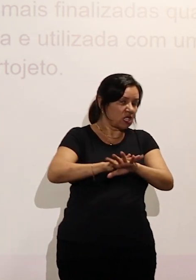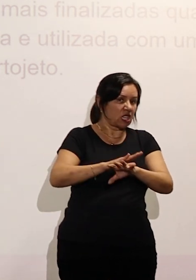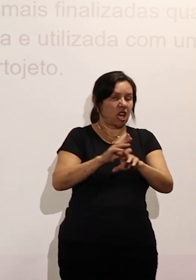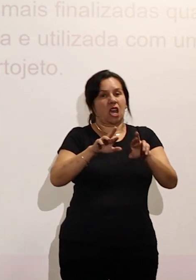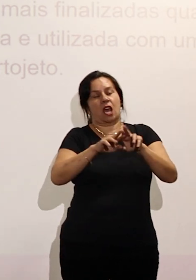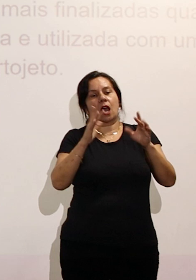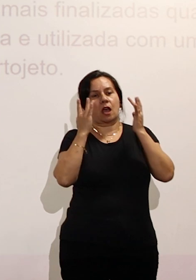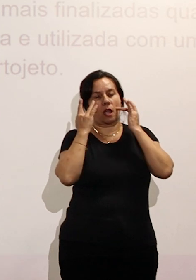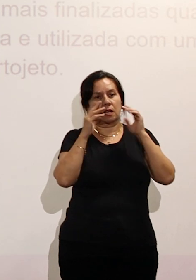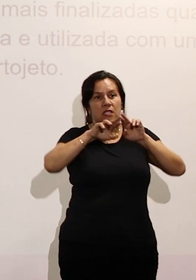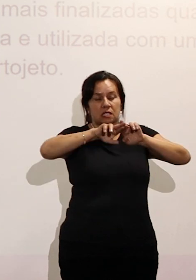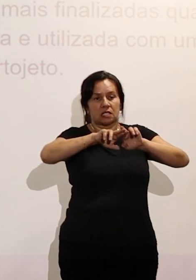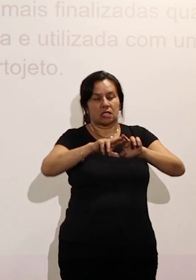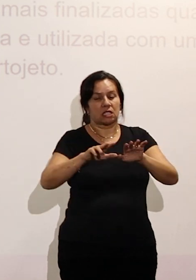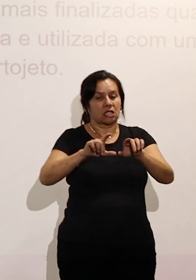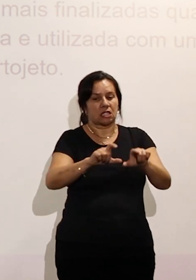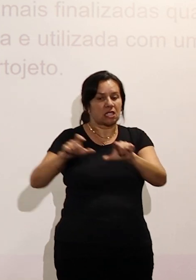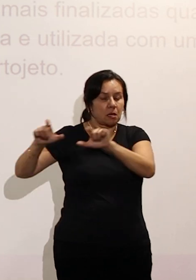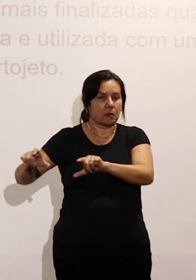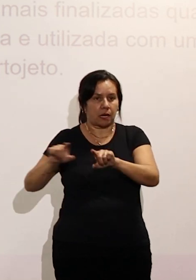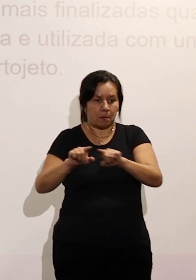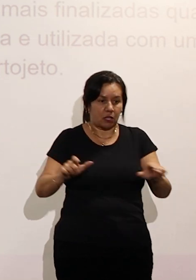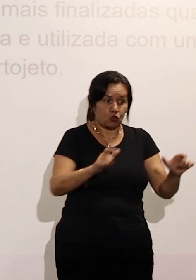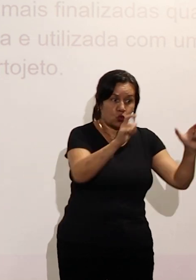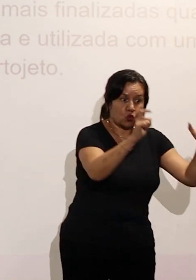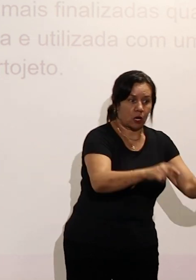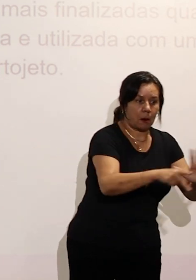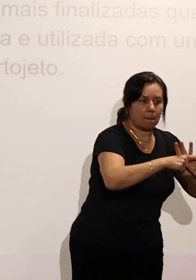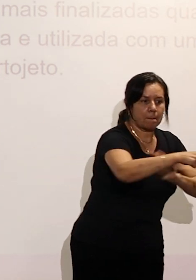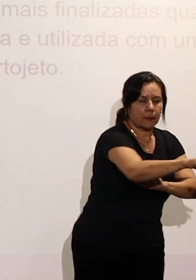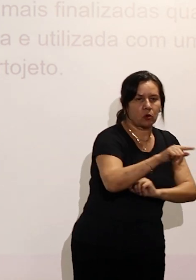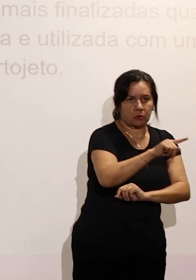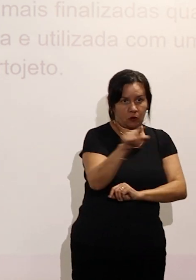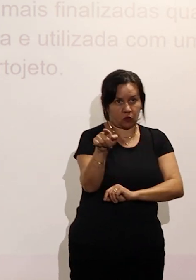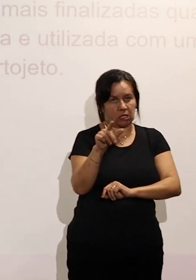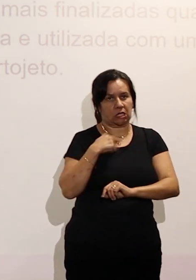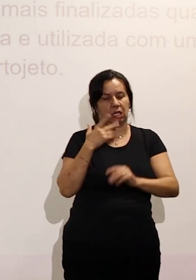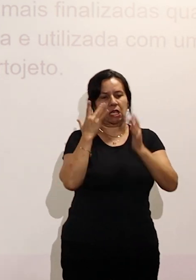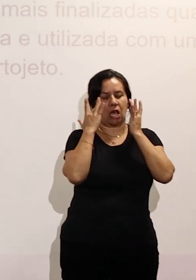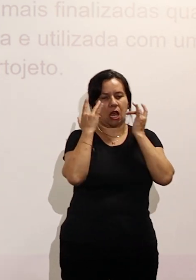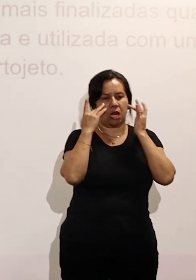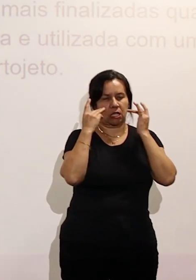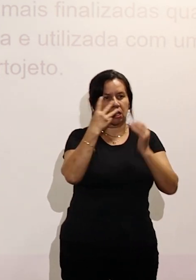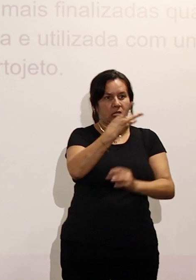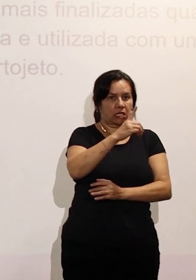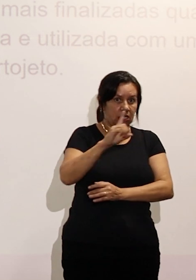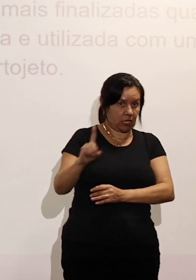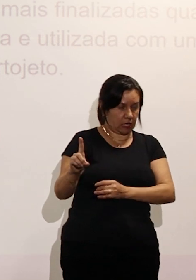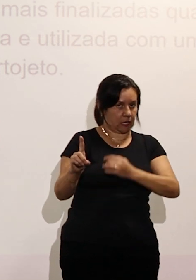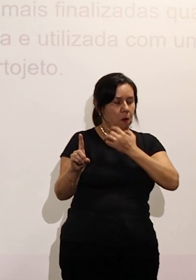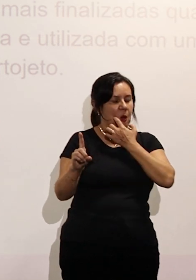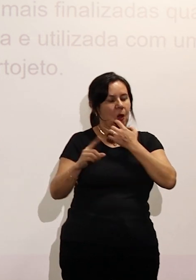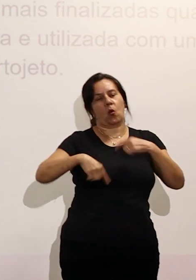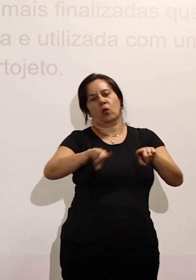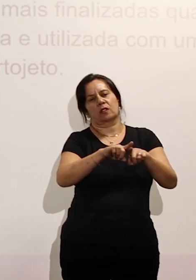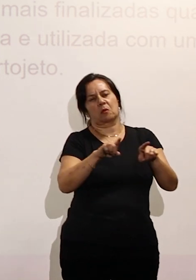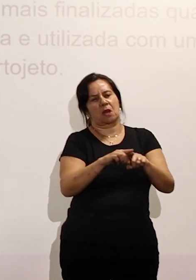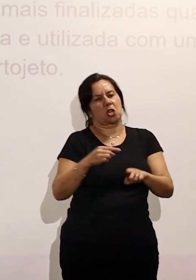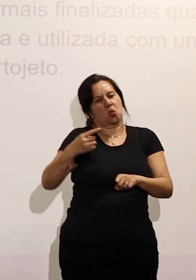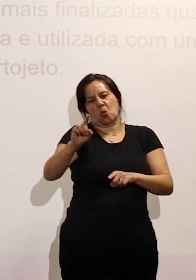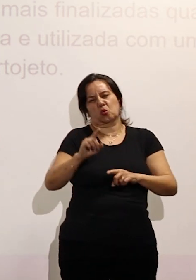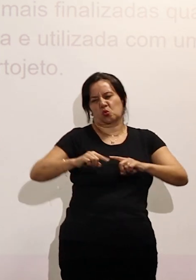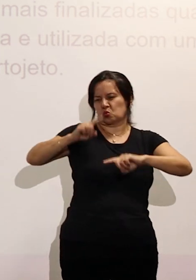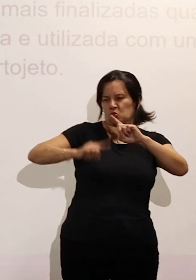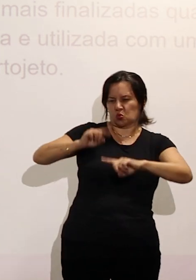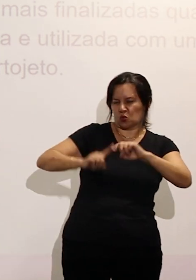concept. Mas, às vezes, no estúdio, principalmente se você vai ter uma arte em 3D ou algum outro método que